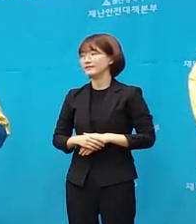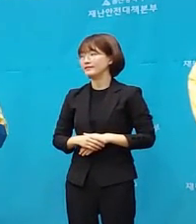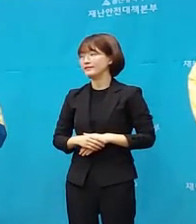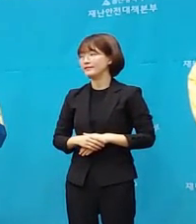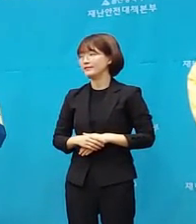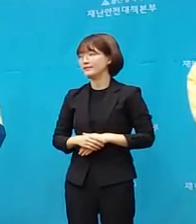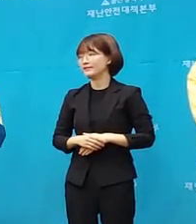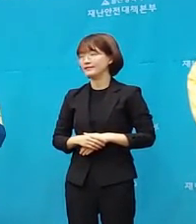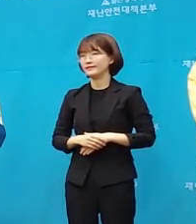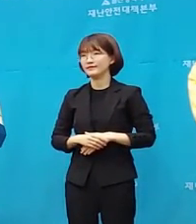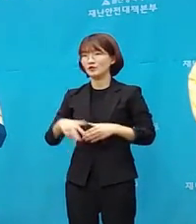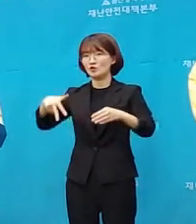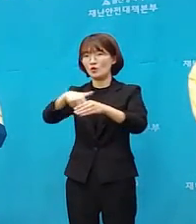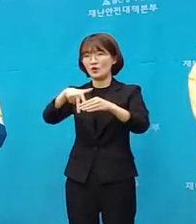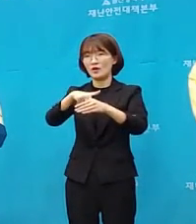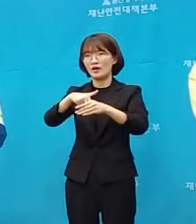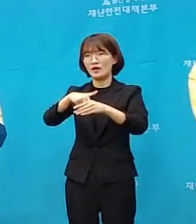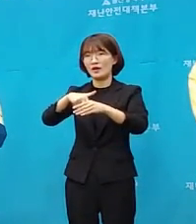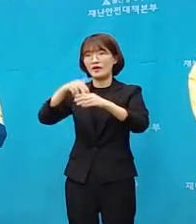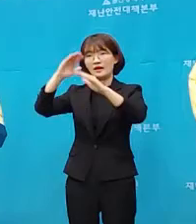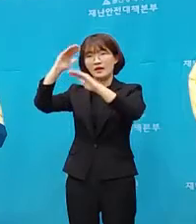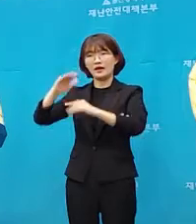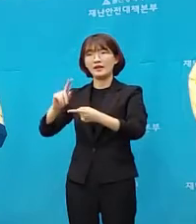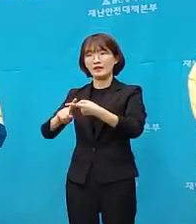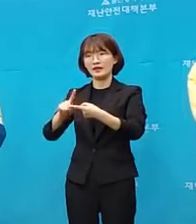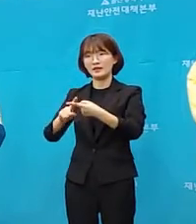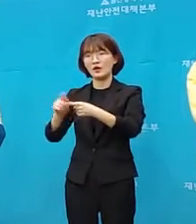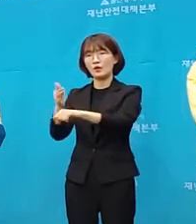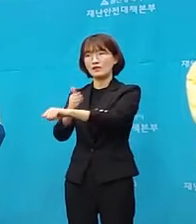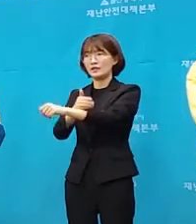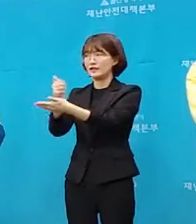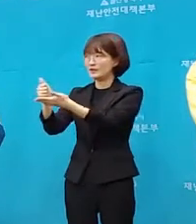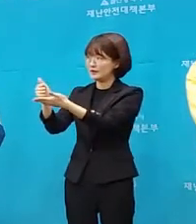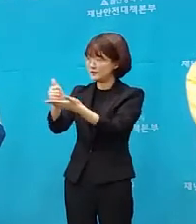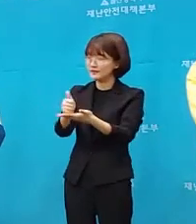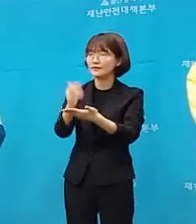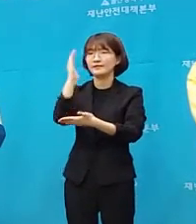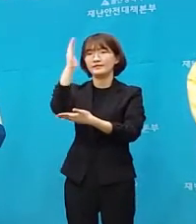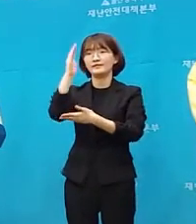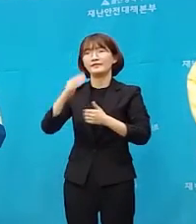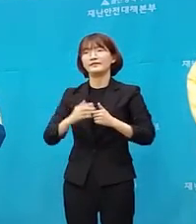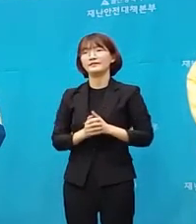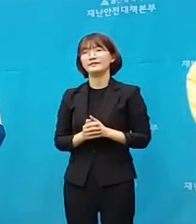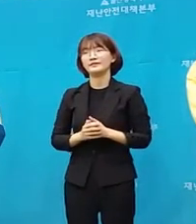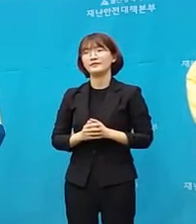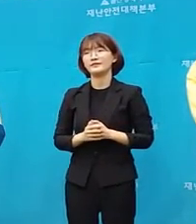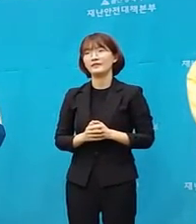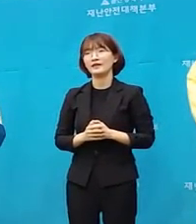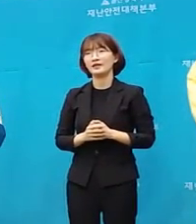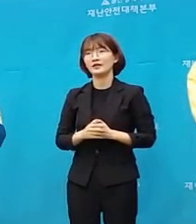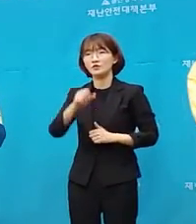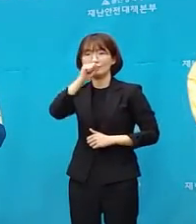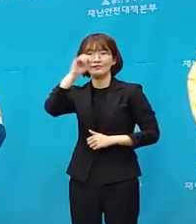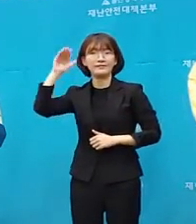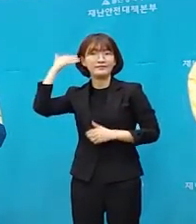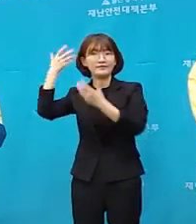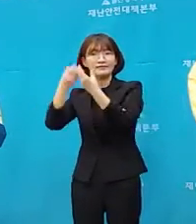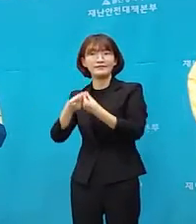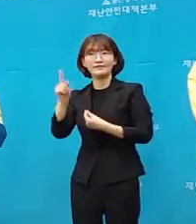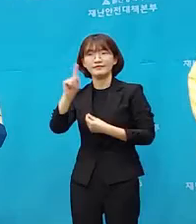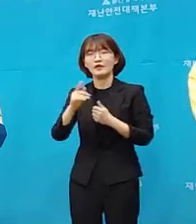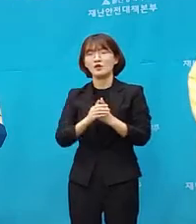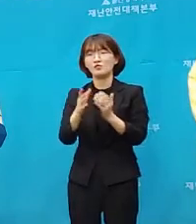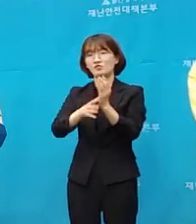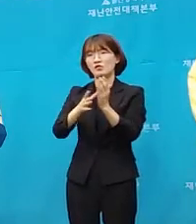10페이지입니다. 종교단체 대응 사항 이거는 관동남부장 사장께서 설명해주겠습니다. 11페이지 미당 수동 사례입니다.